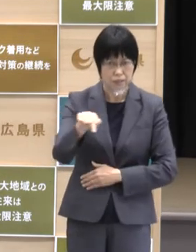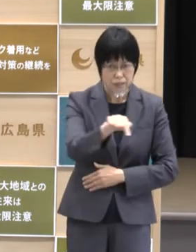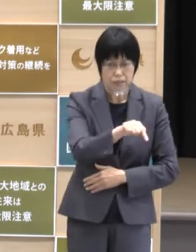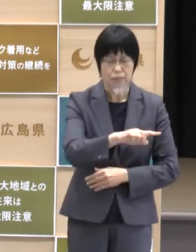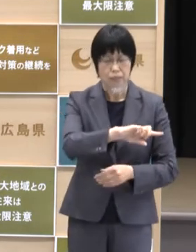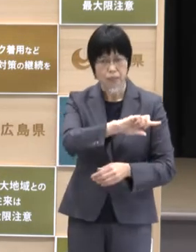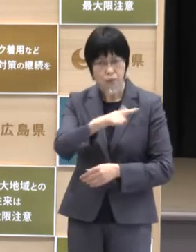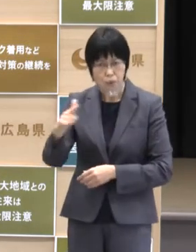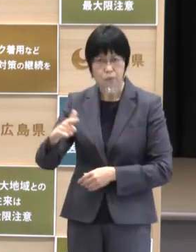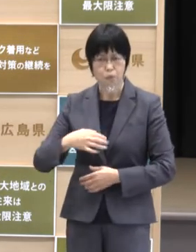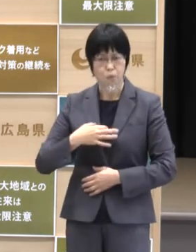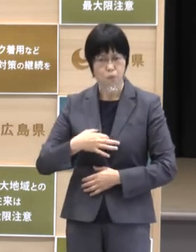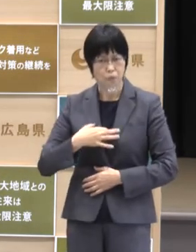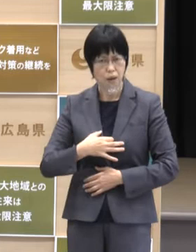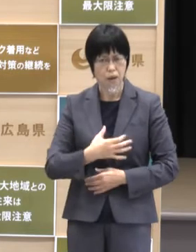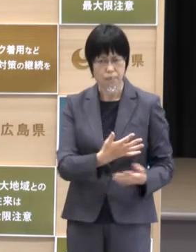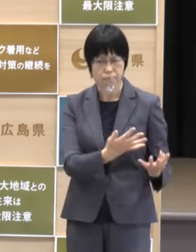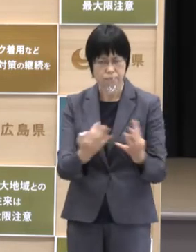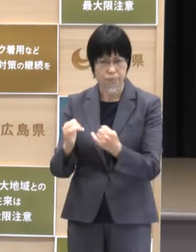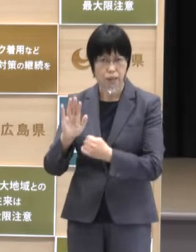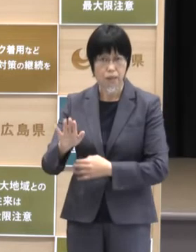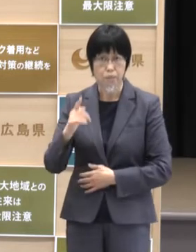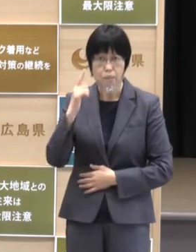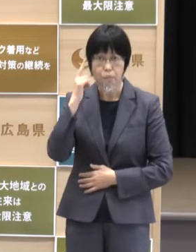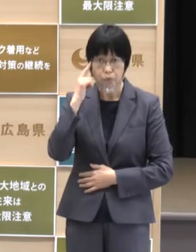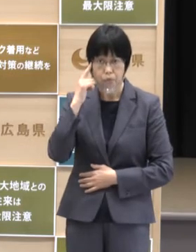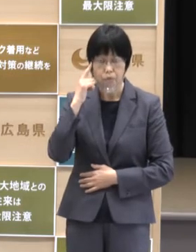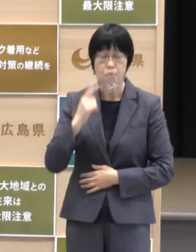いろんなご不安はあると思います。